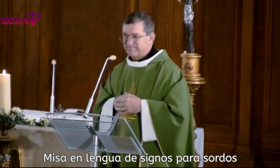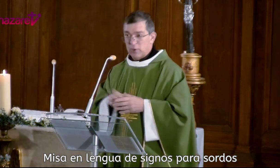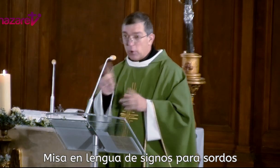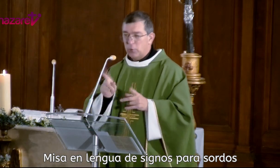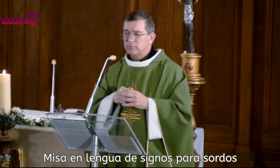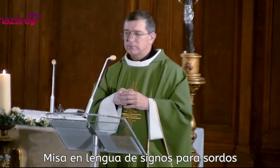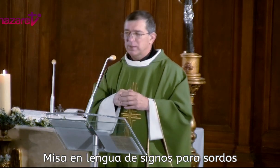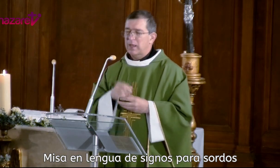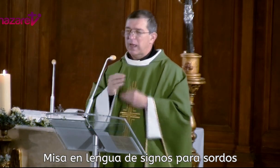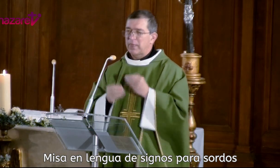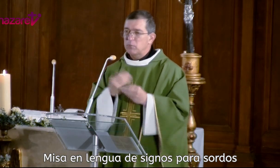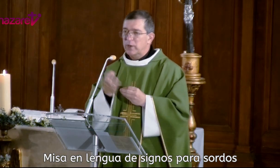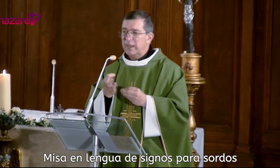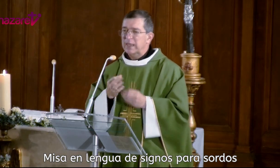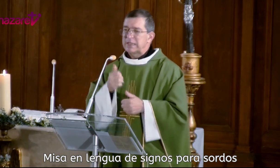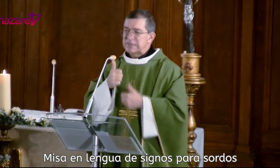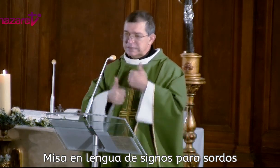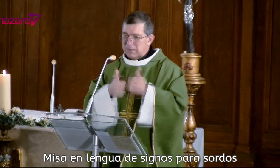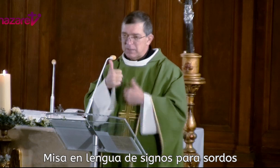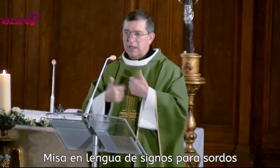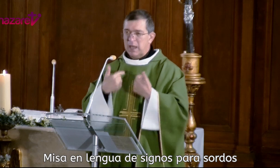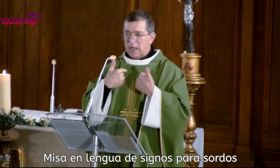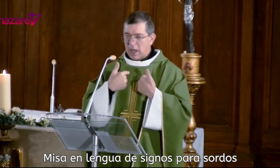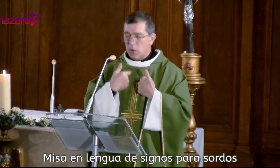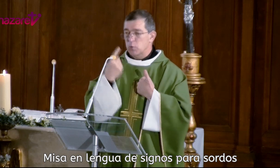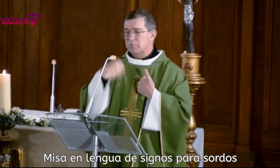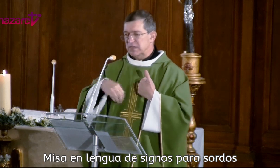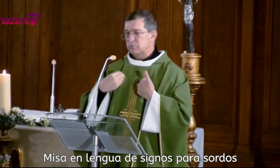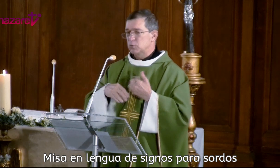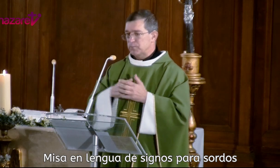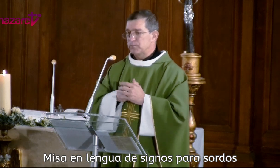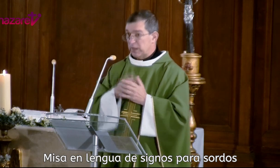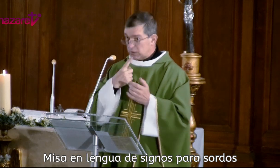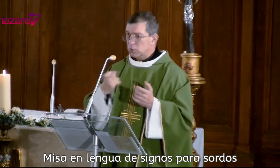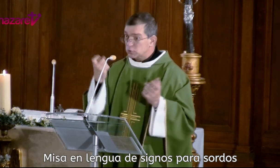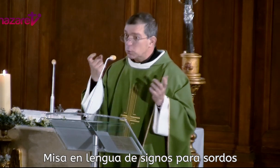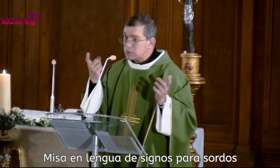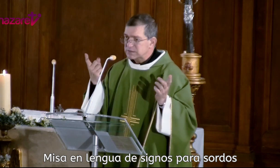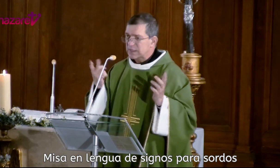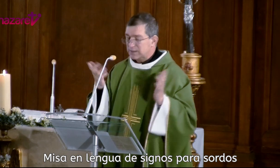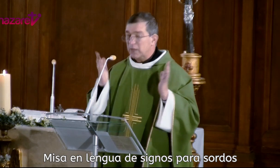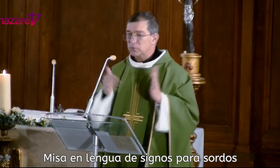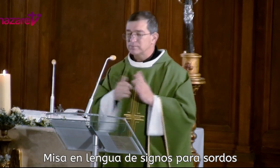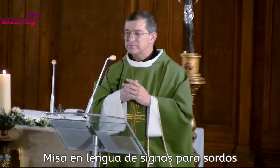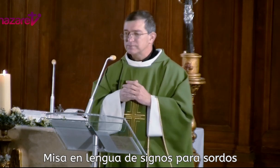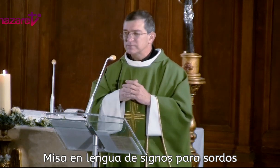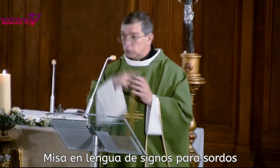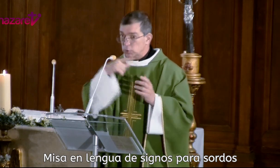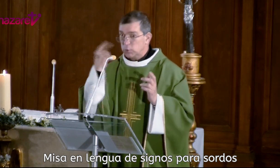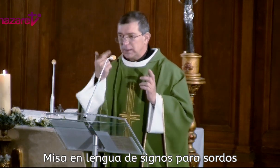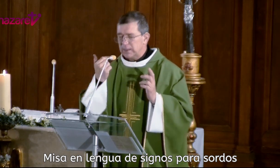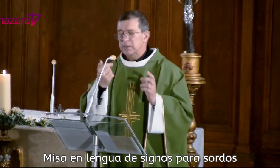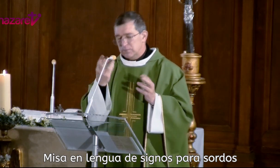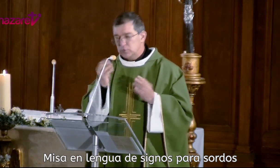No. Hacemos que examinar a uno mismo. Nos cuesta, claro. Nos duele muchas